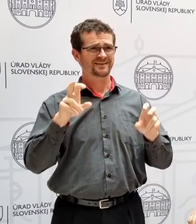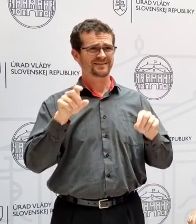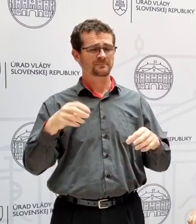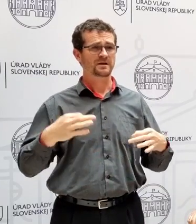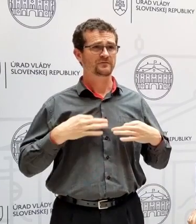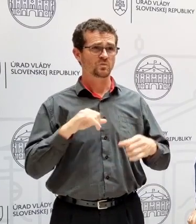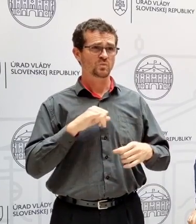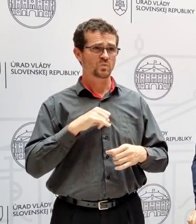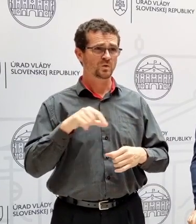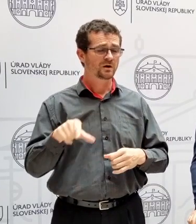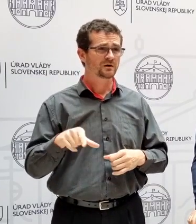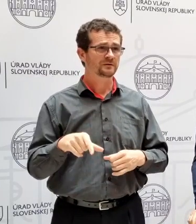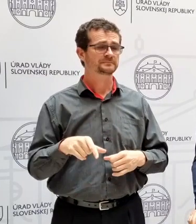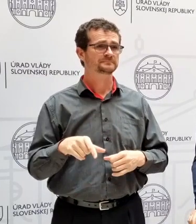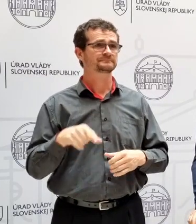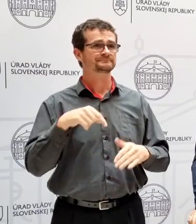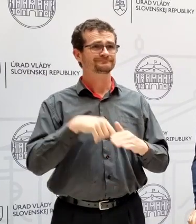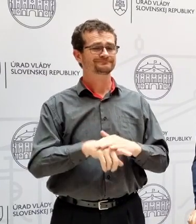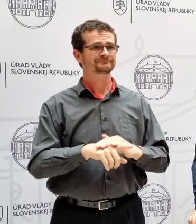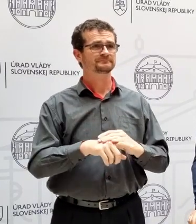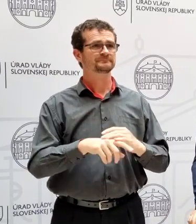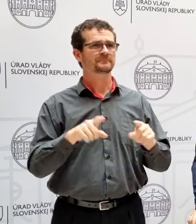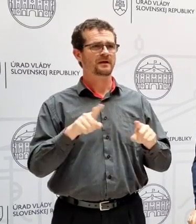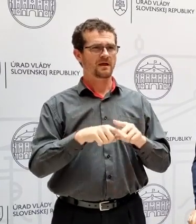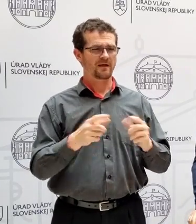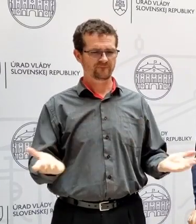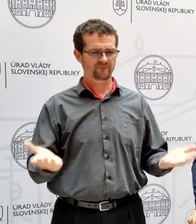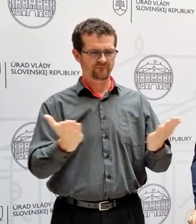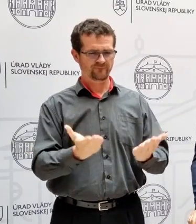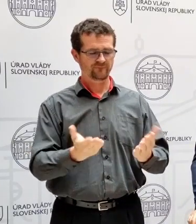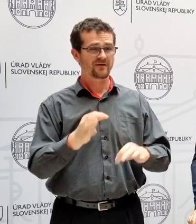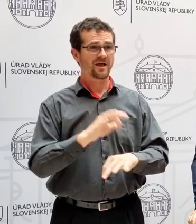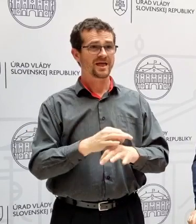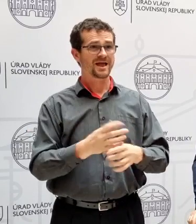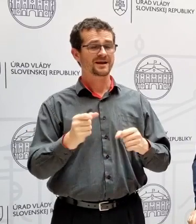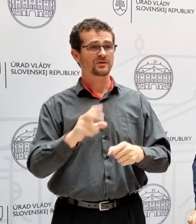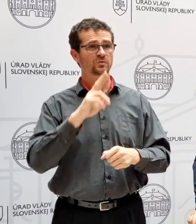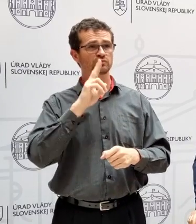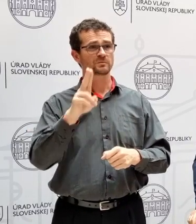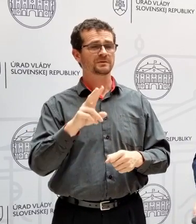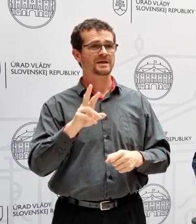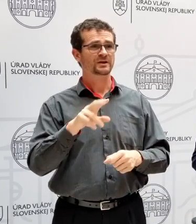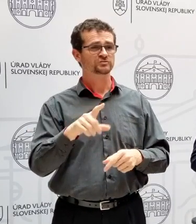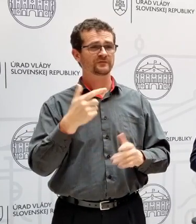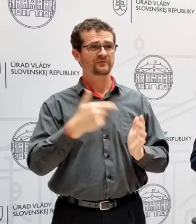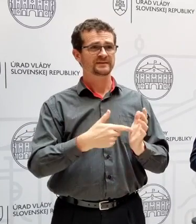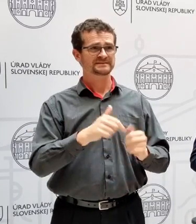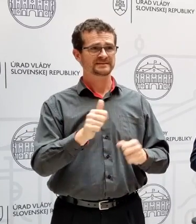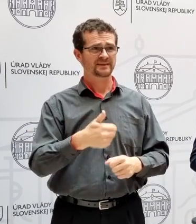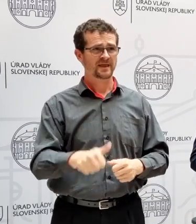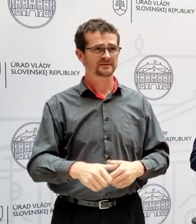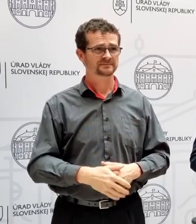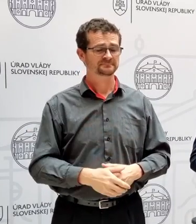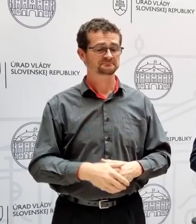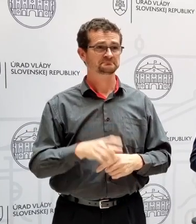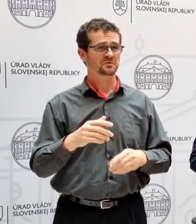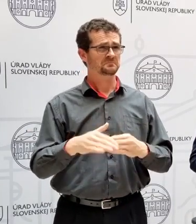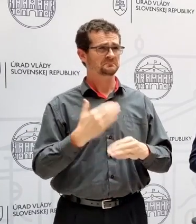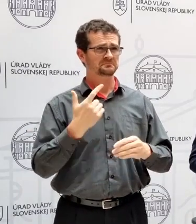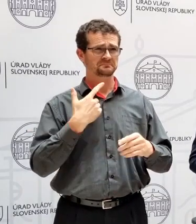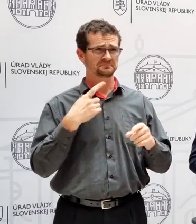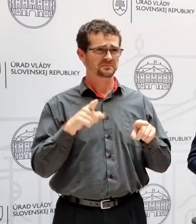alebo zdravotníctvo zaujíma, že ako sa prekrývajú požiadavky dnes lekárov s tým, čo im slúbila Iveta Radičová v roku 2011. Je to skoro